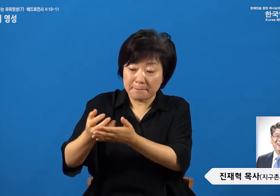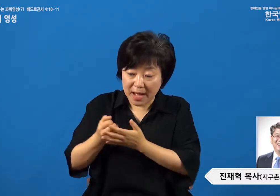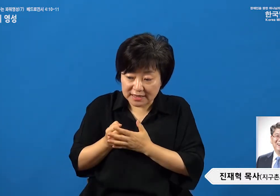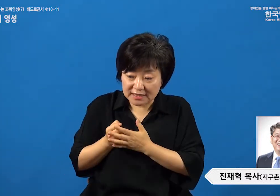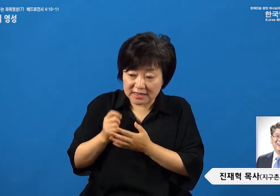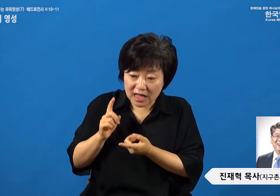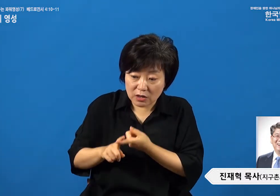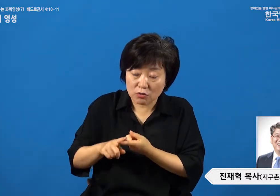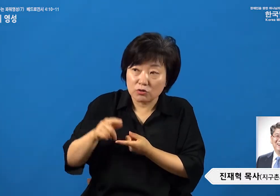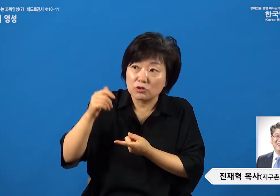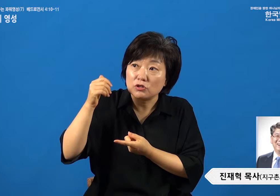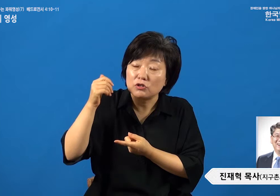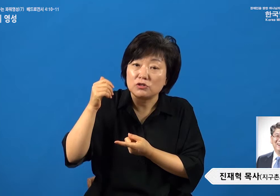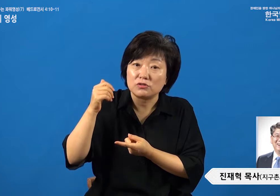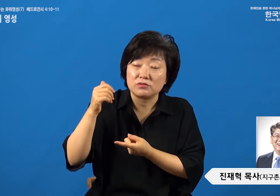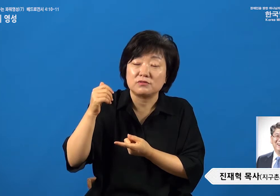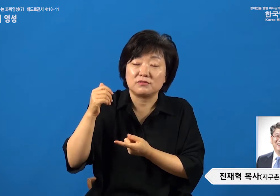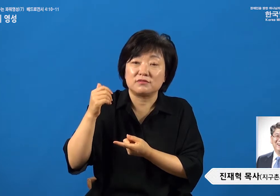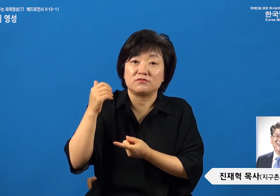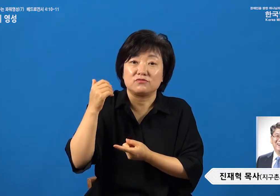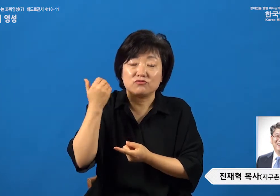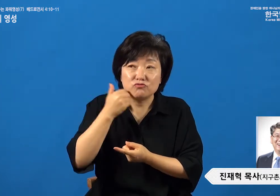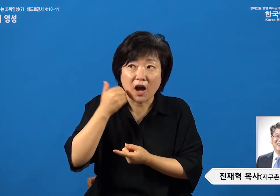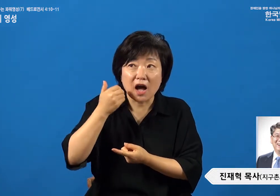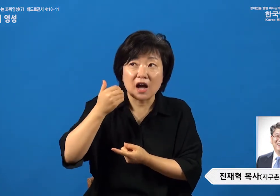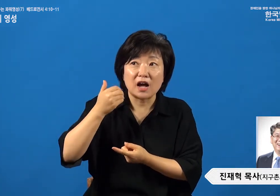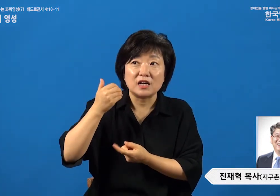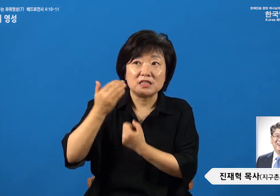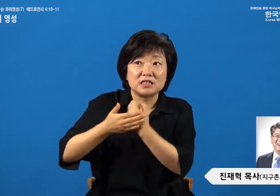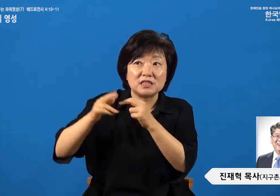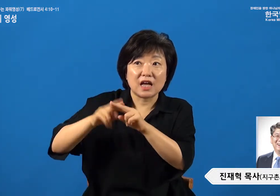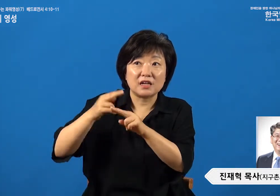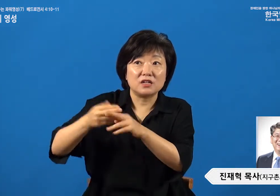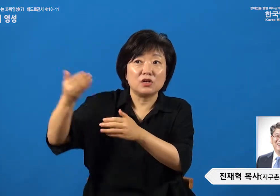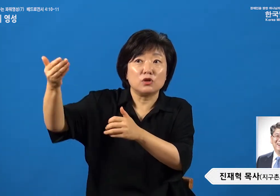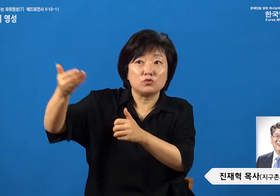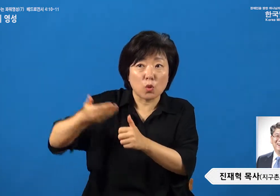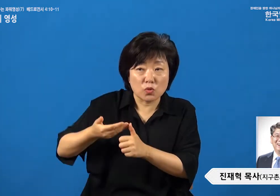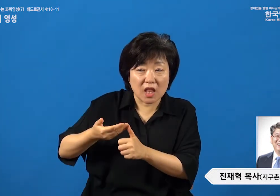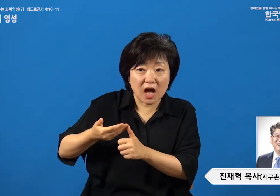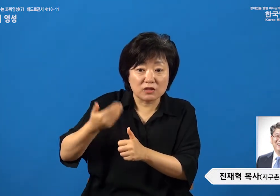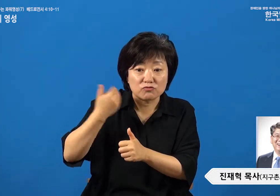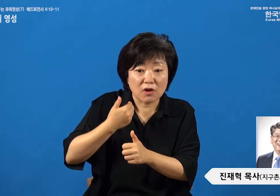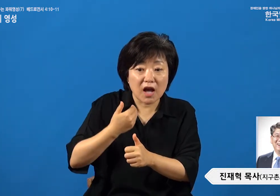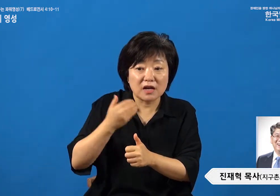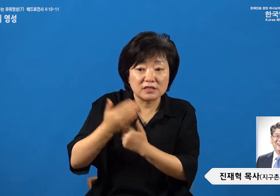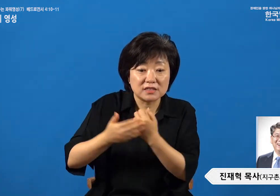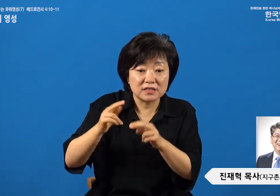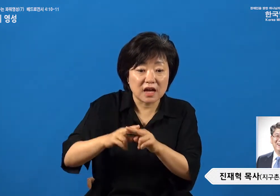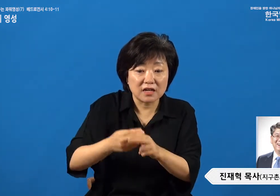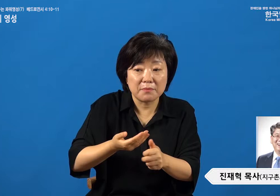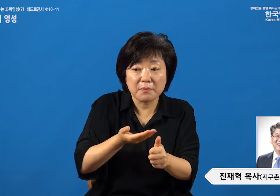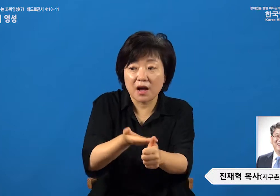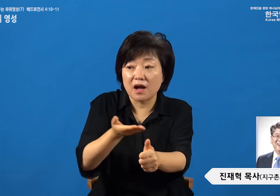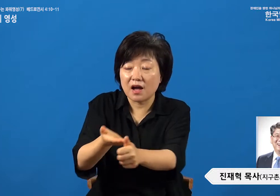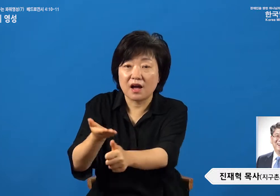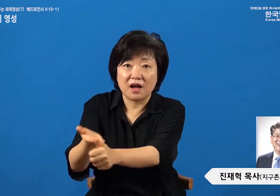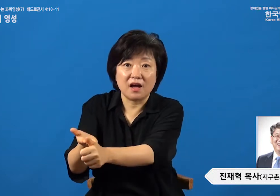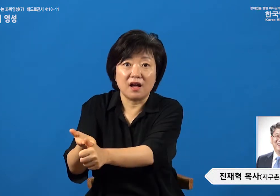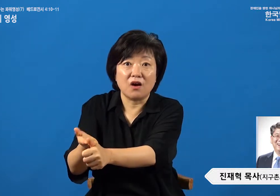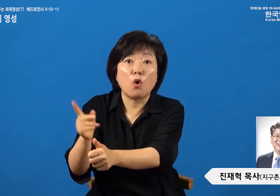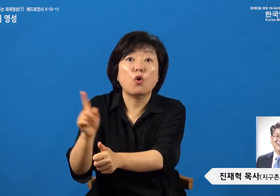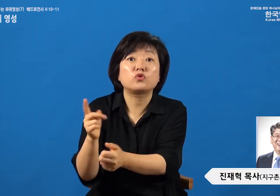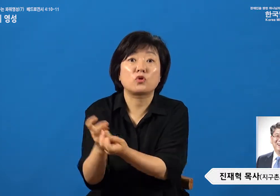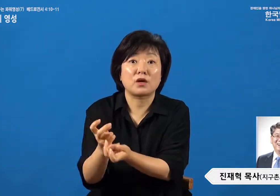누가 은사를 줬는가를 말하고 있지 않습니다. 그러나 우리는 말씀을 통해서 알고 있습니다. 은사를 너희가 받았다.